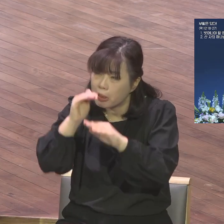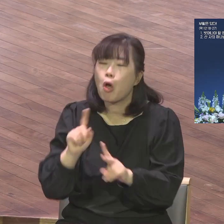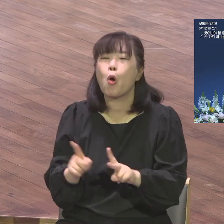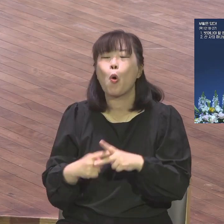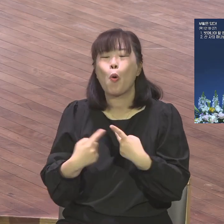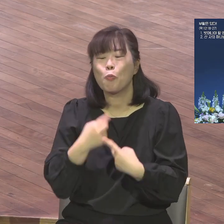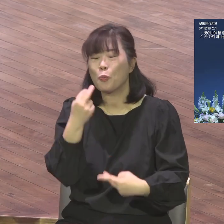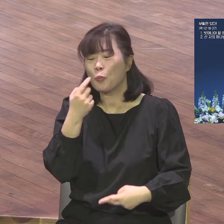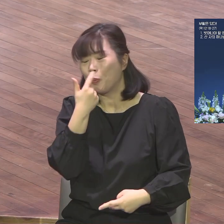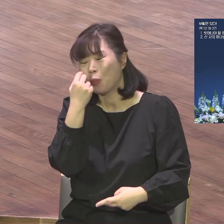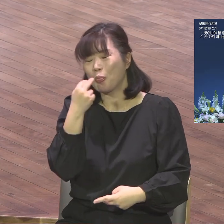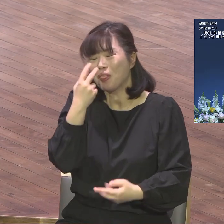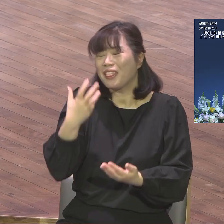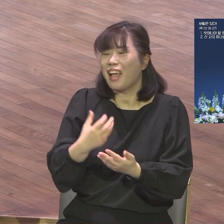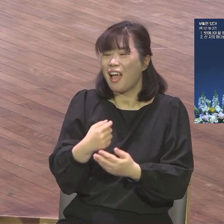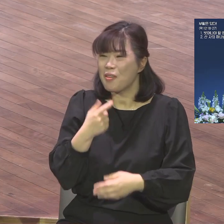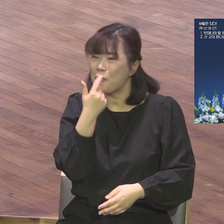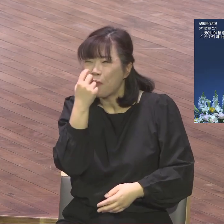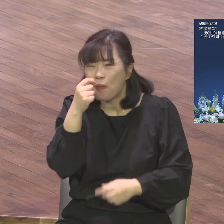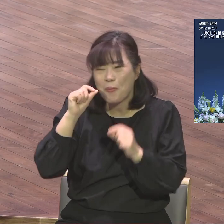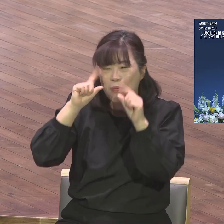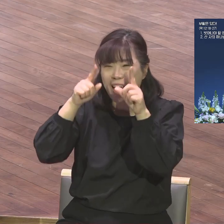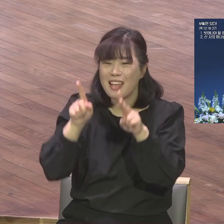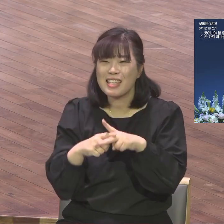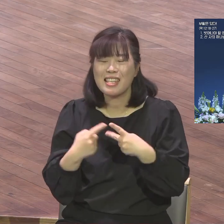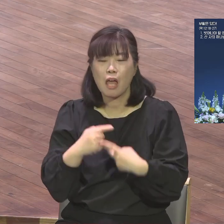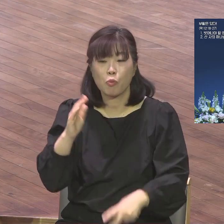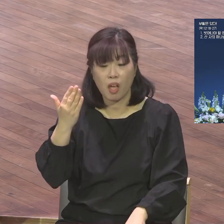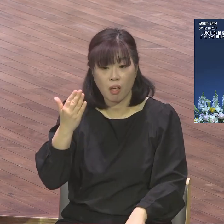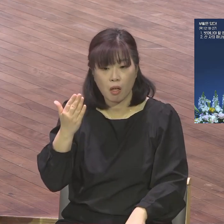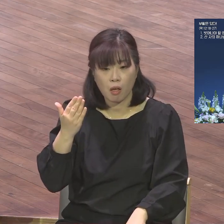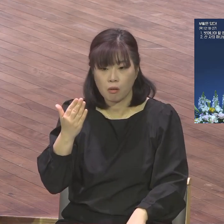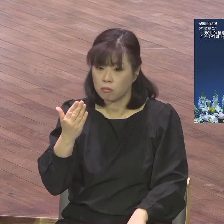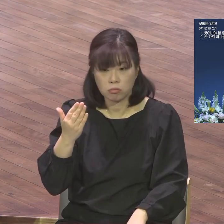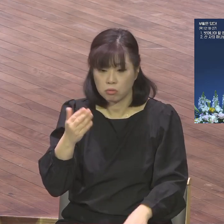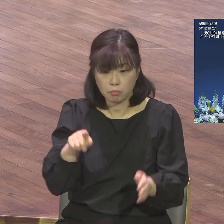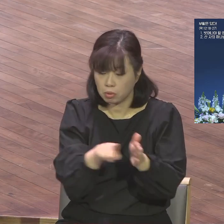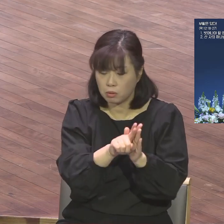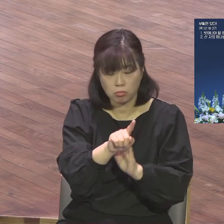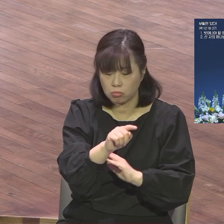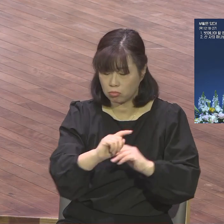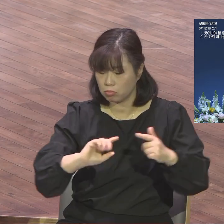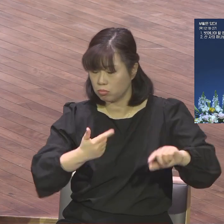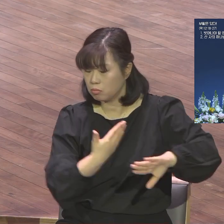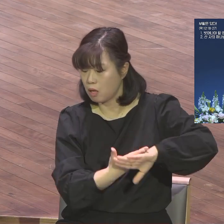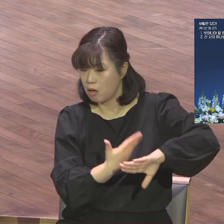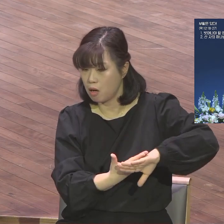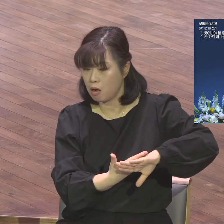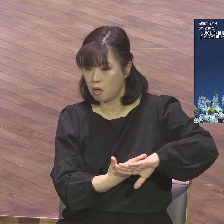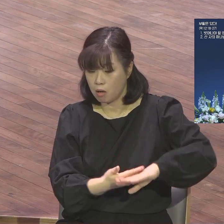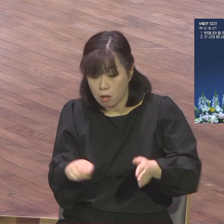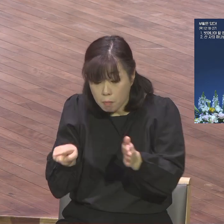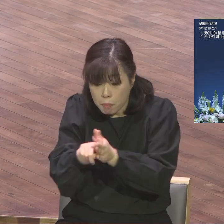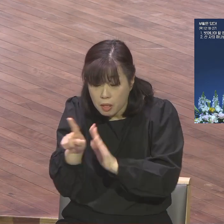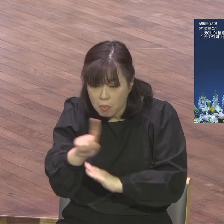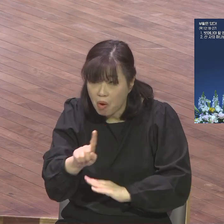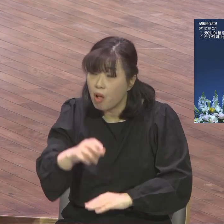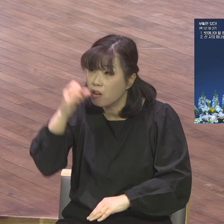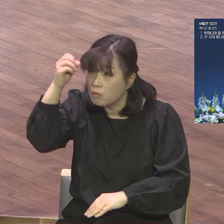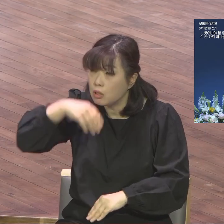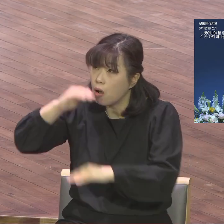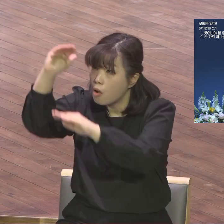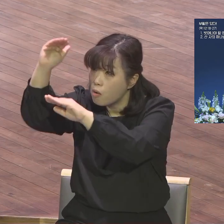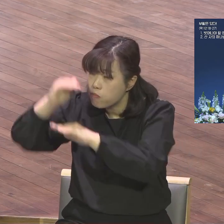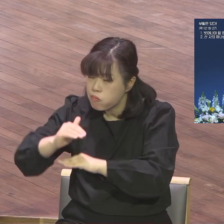믿음으로 이 말씀을 그대로 믿는 자 하나님의 영광을 보는 삶을 살게 되어있어. 영계 모든 성도들